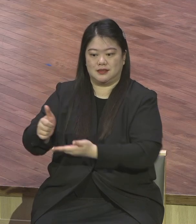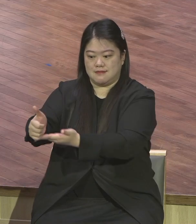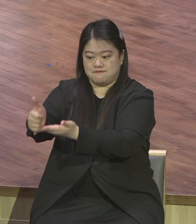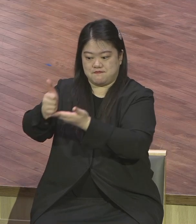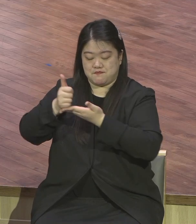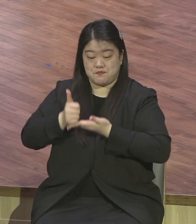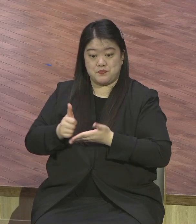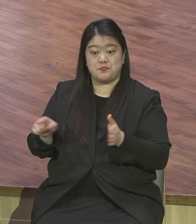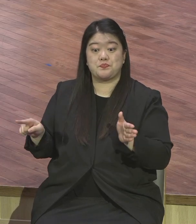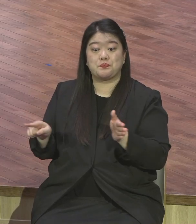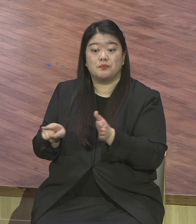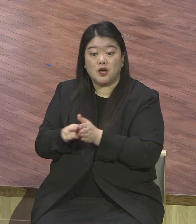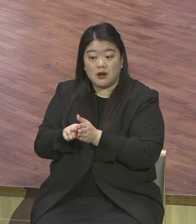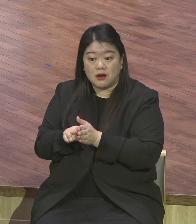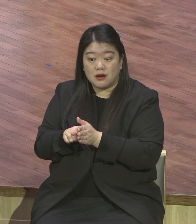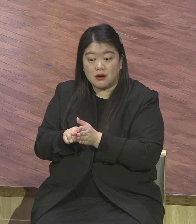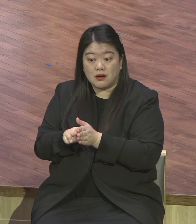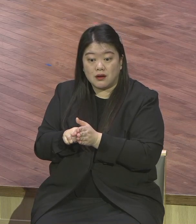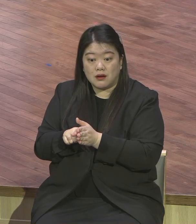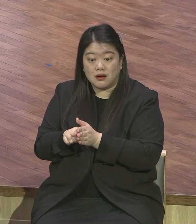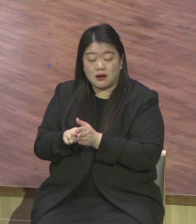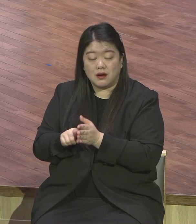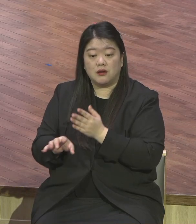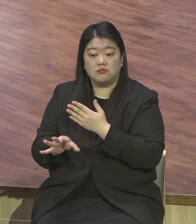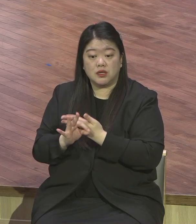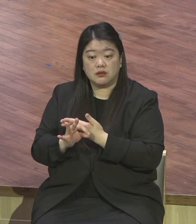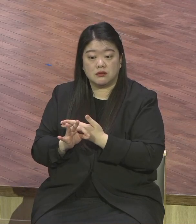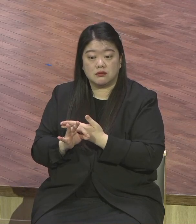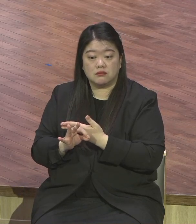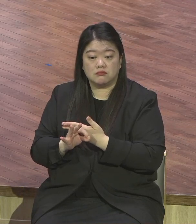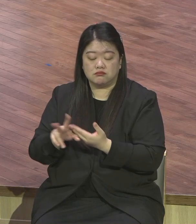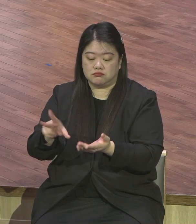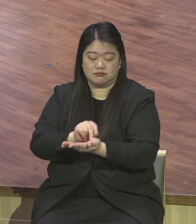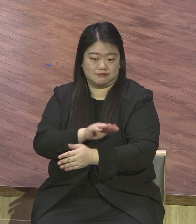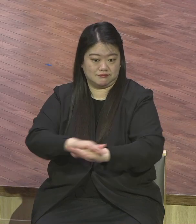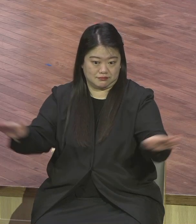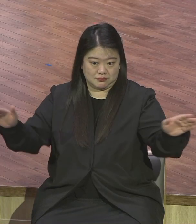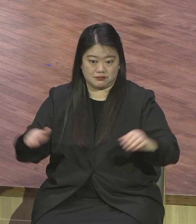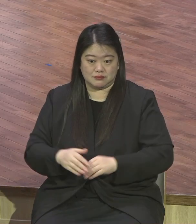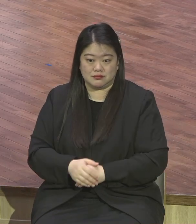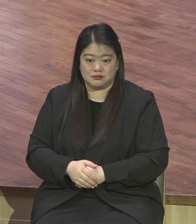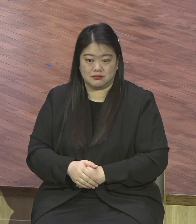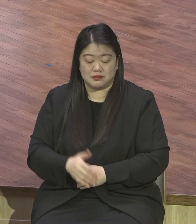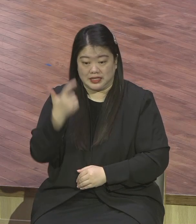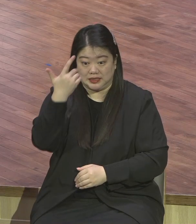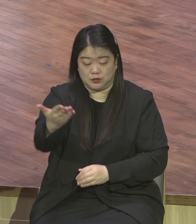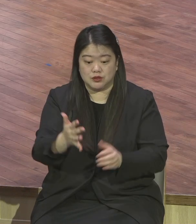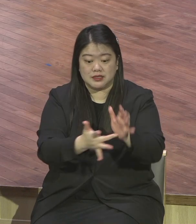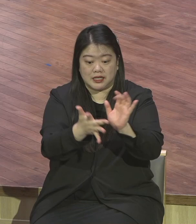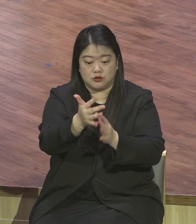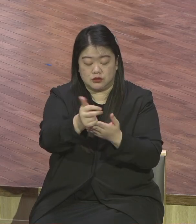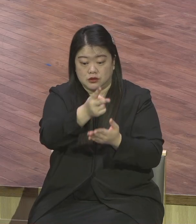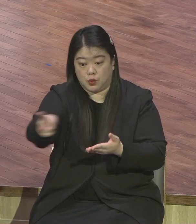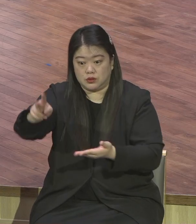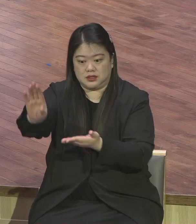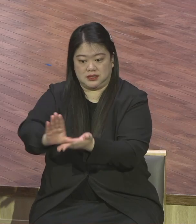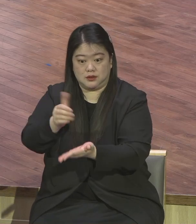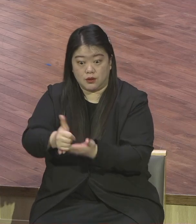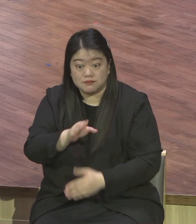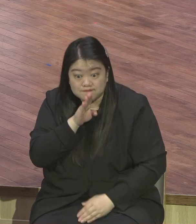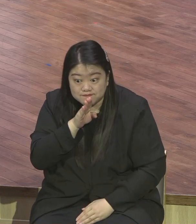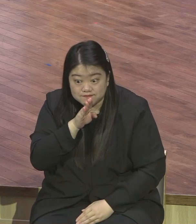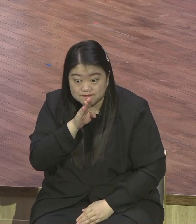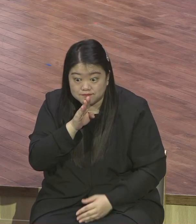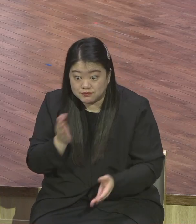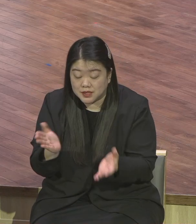해서 고백하게 하면 그 사람 끝난 거예요. 예수가 그리스도 맞습니까? 뭐 그렇겠지 뭐. 뭐